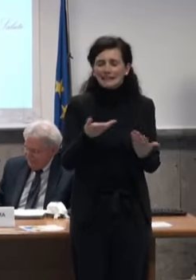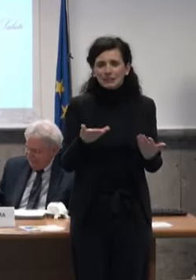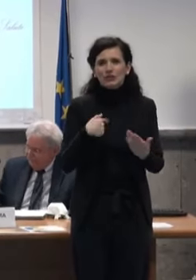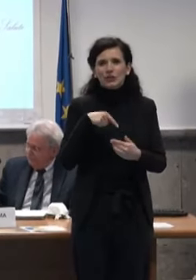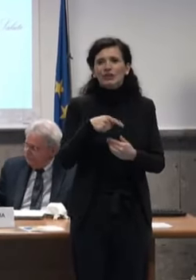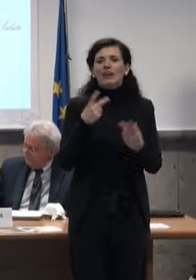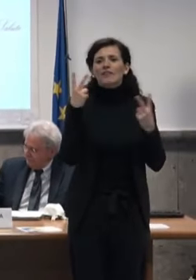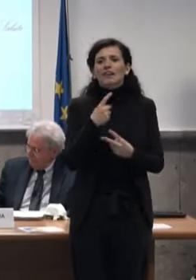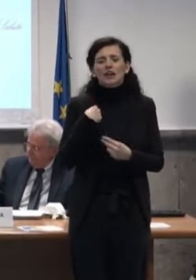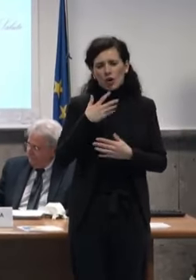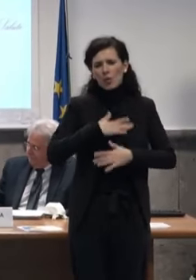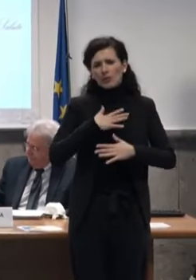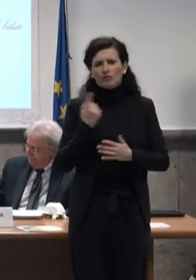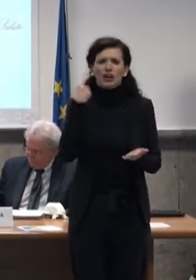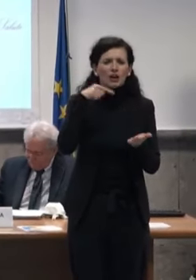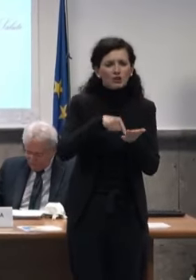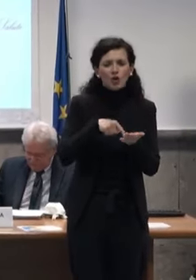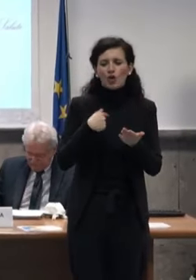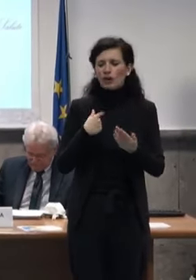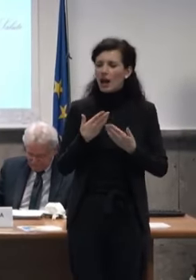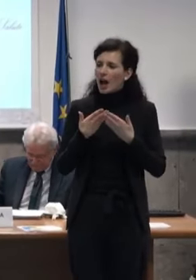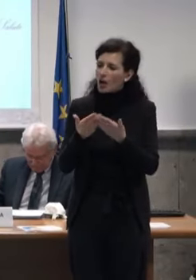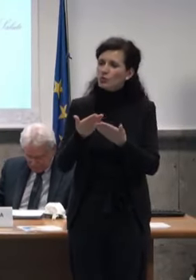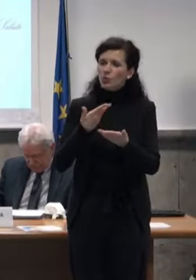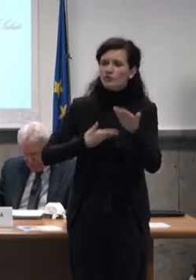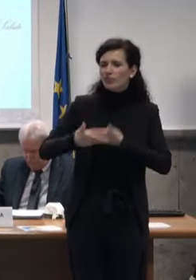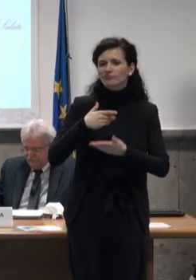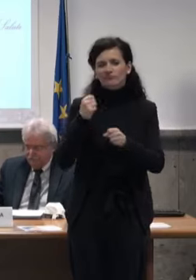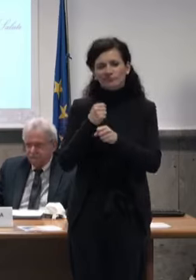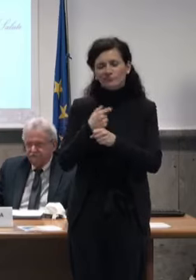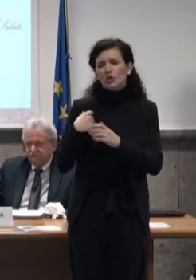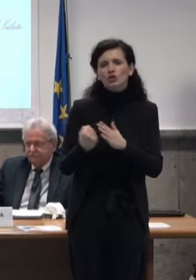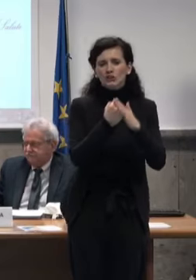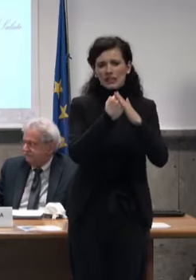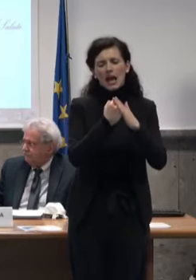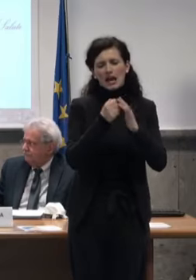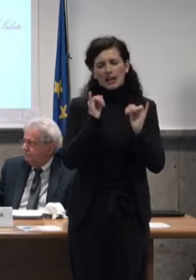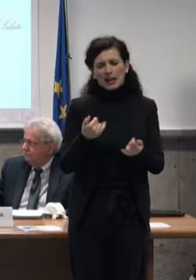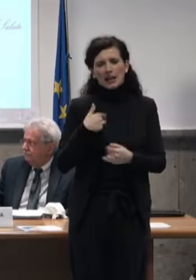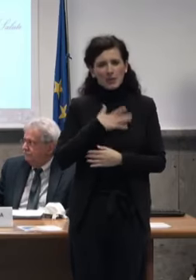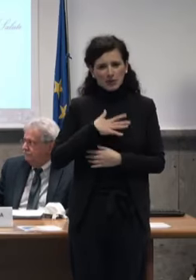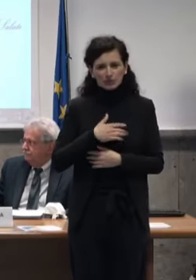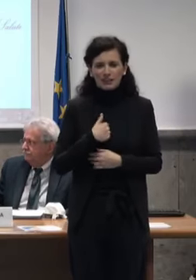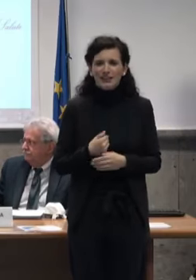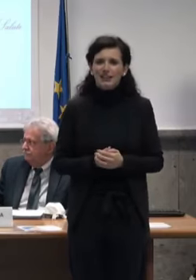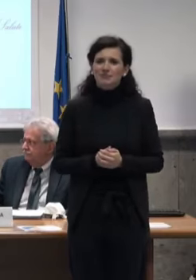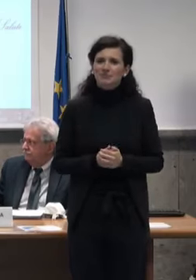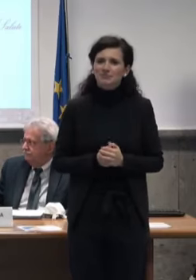non mi fa altro che piacere che sia qui e dare una mano e sostenere per quanto possibile soltanto una notazione